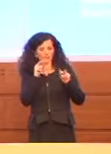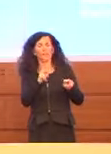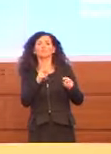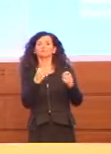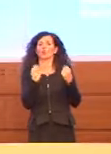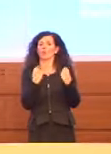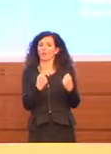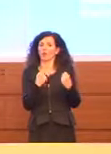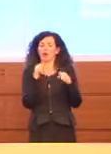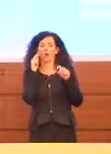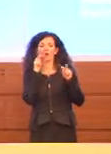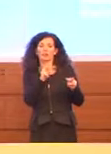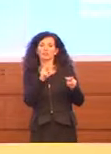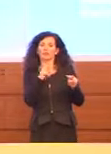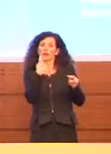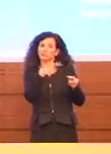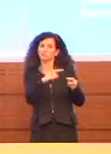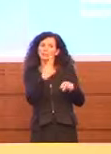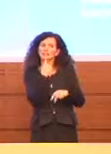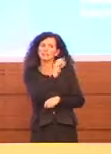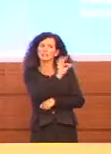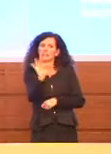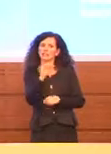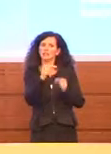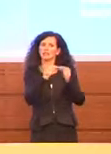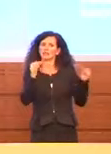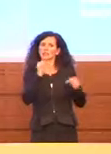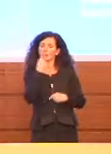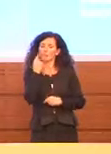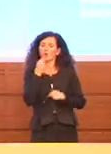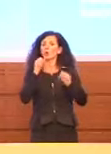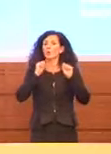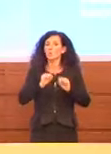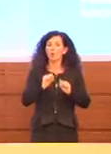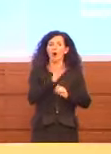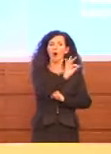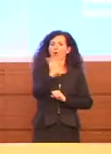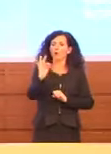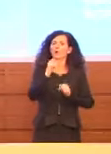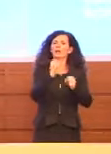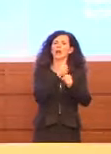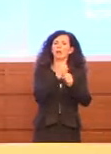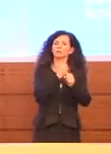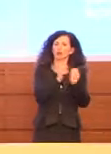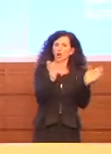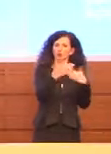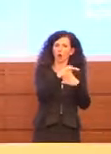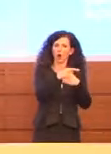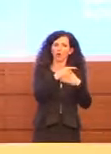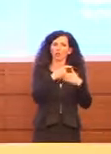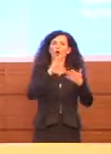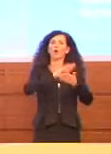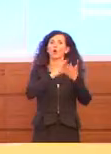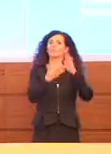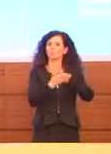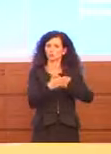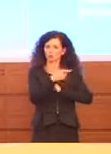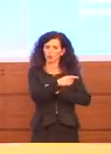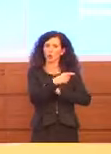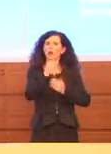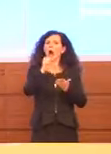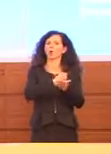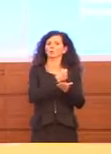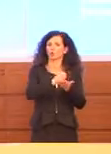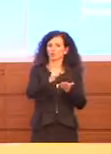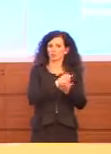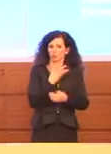attività quindi mi immagino che se ci sia qualche laboratorio convenzionato che è stato autorizzato dal ministero